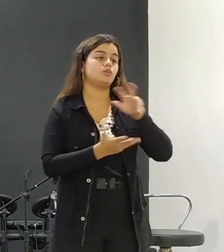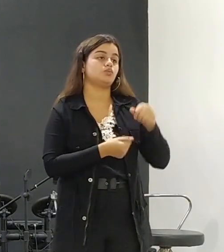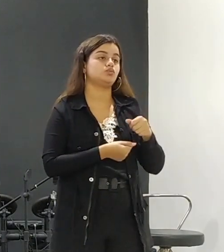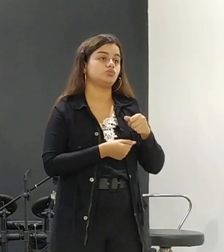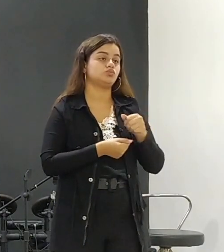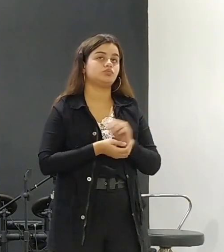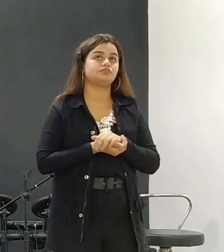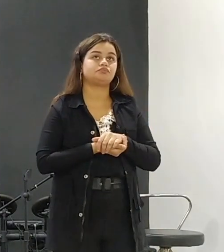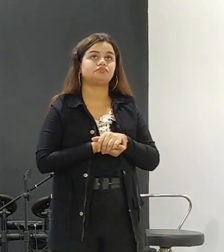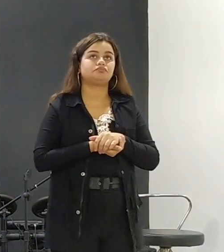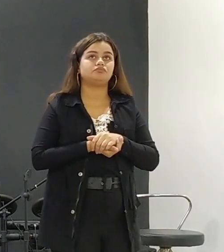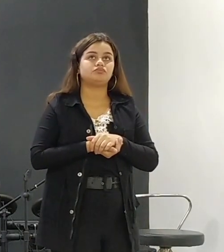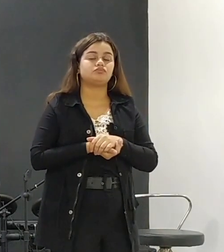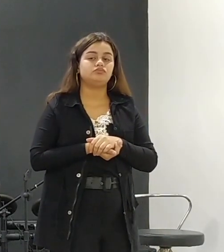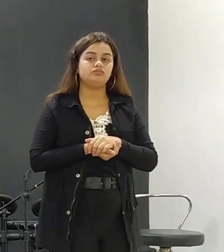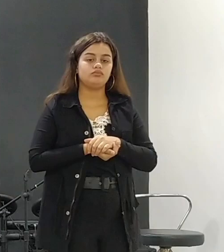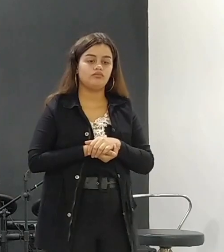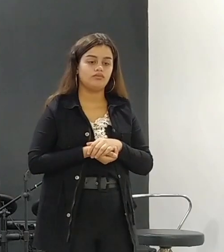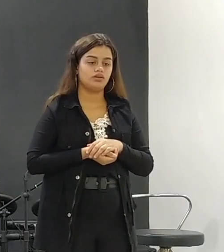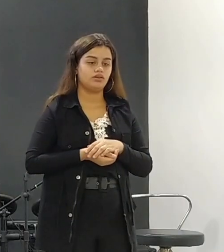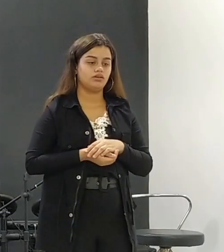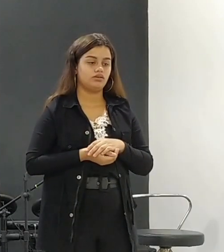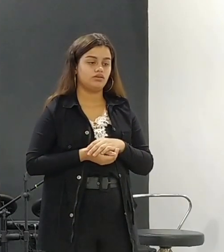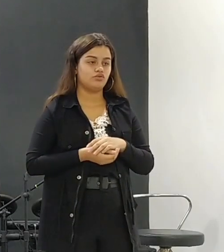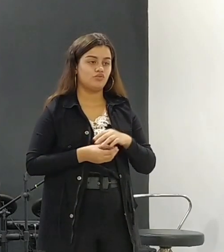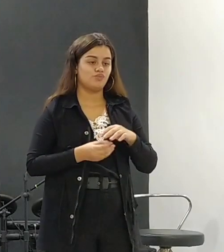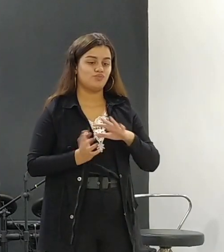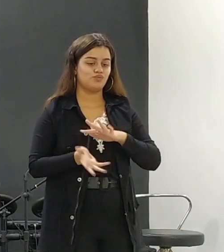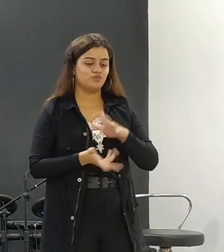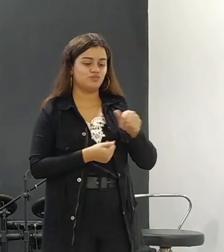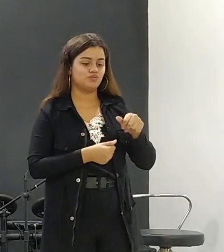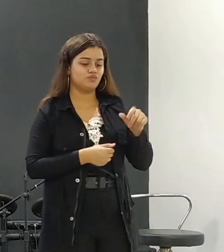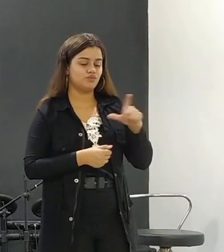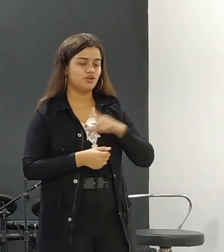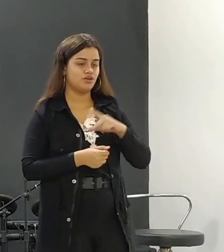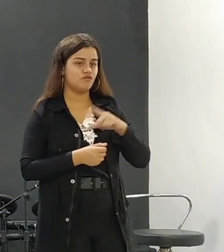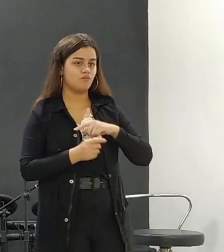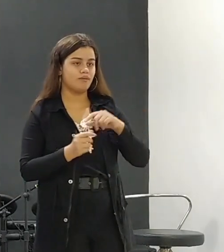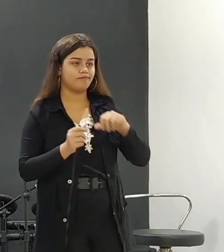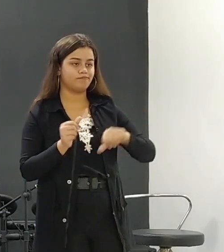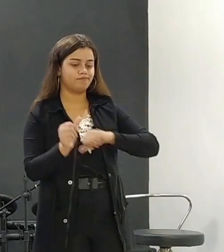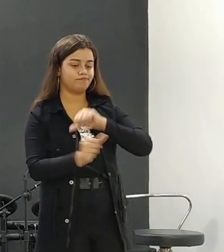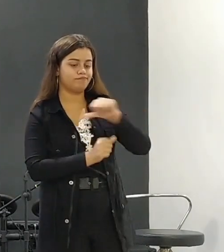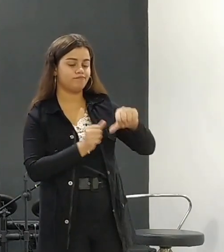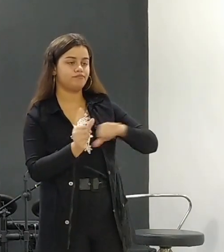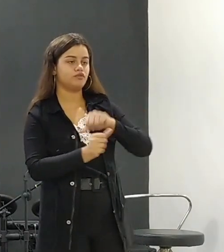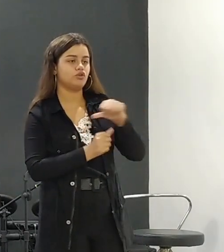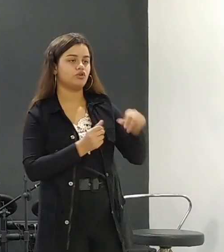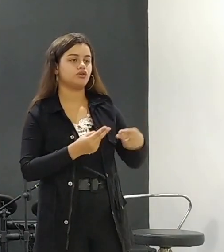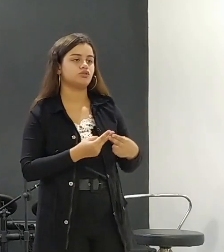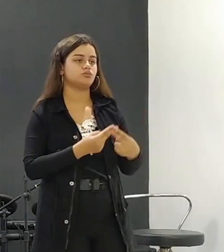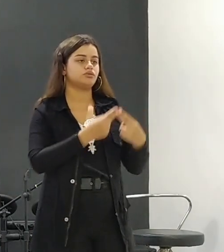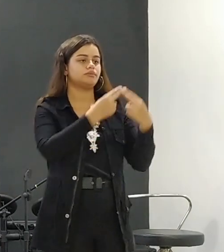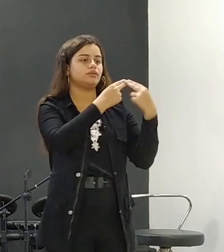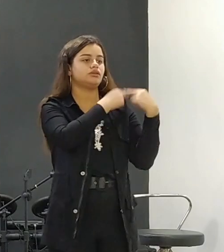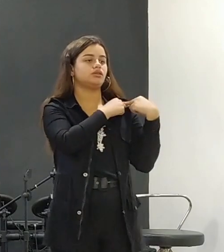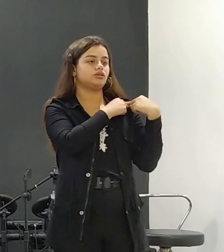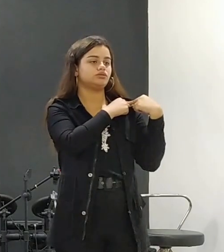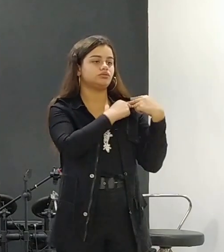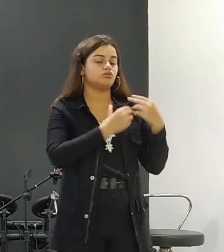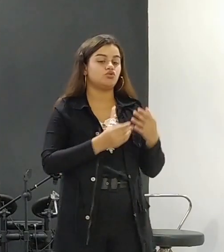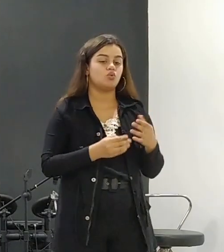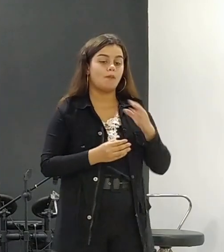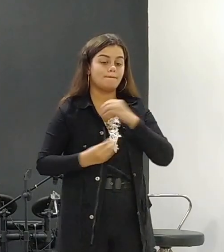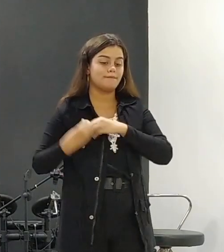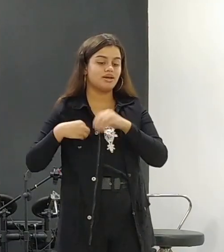mundo houve uma troca de senhorio. Quem era o senhor do homem até então era Deus. Mas quando o pecado